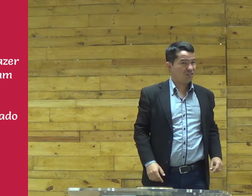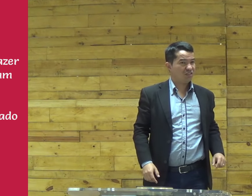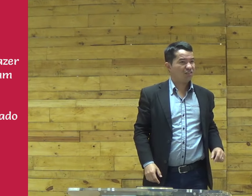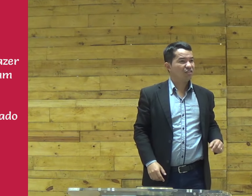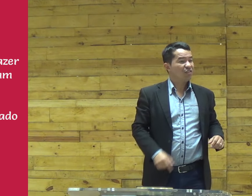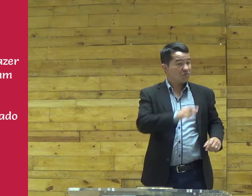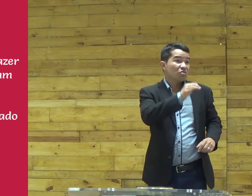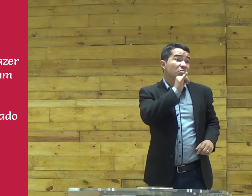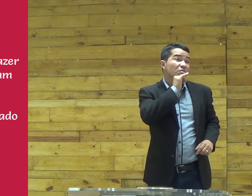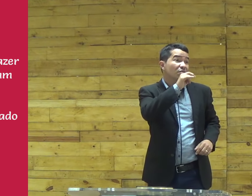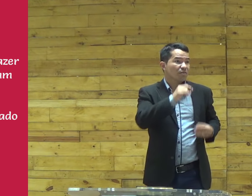acreditar em